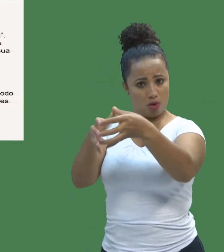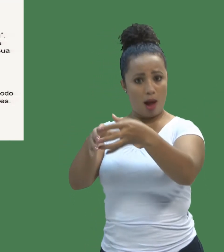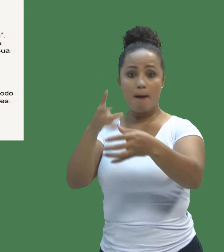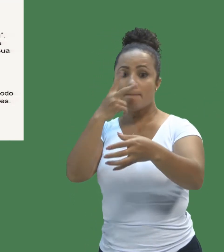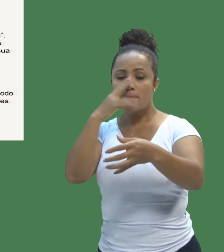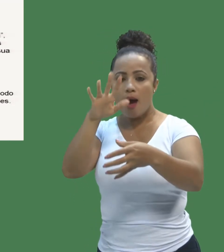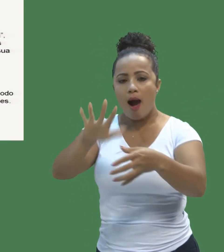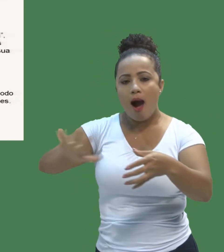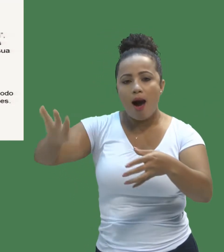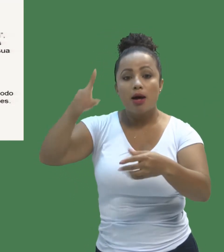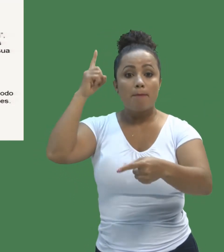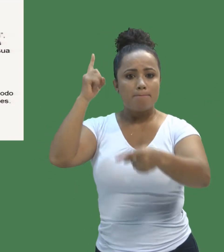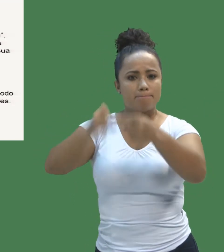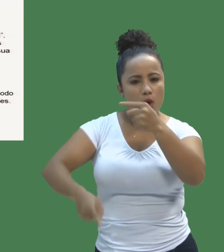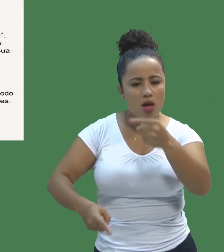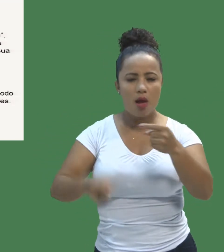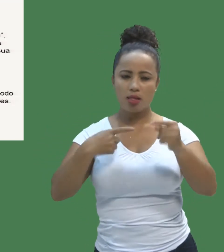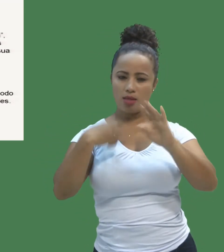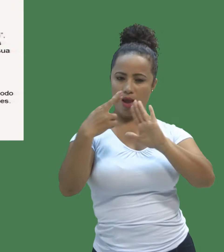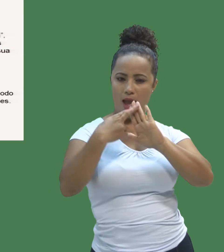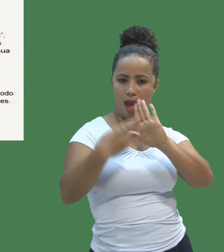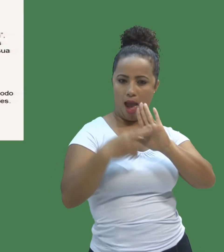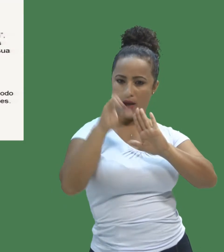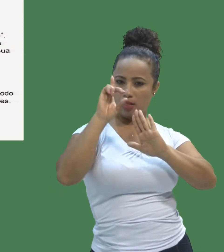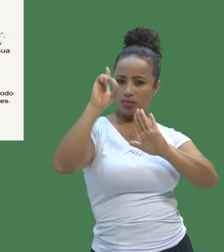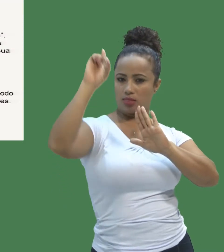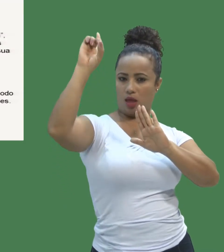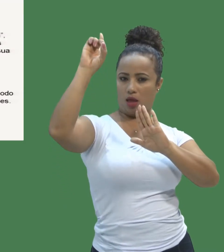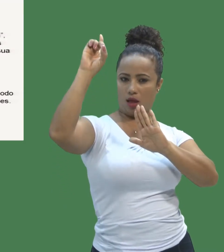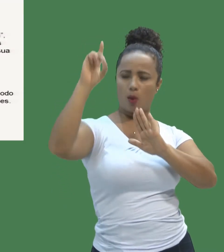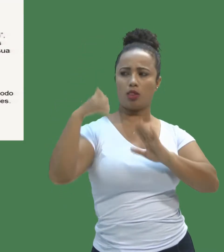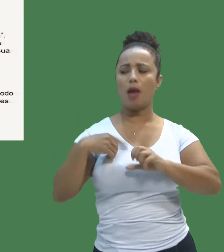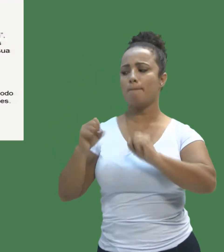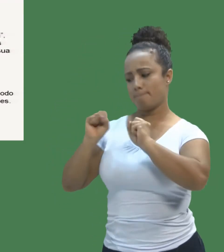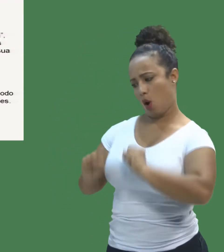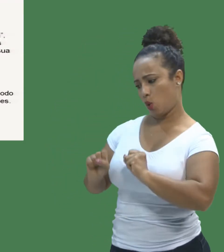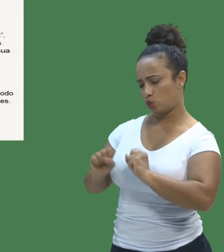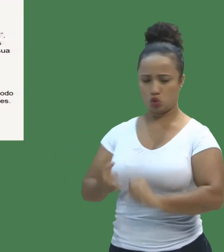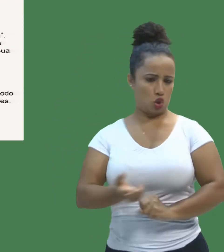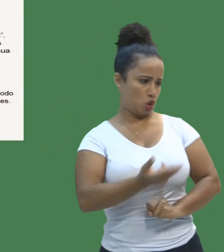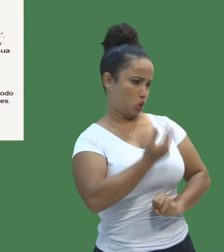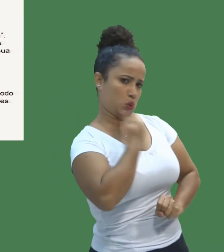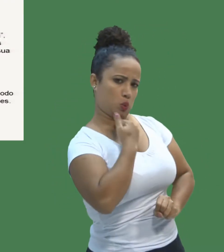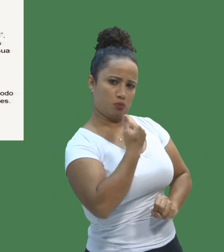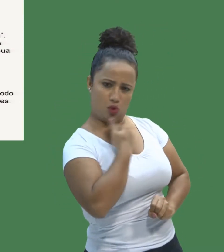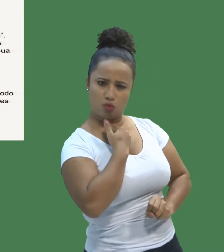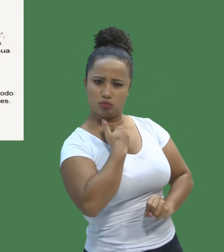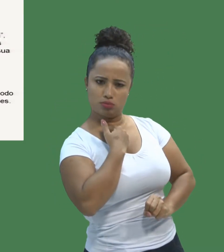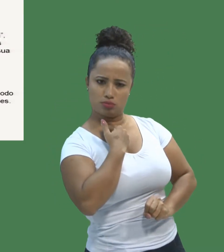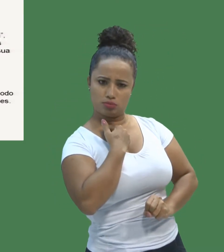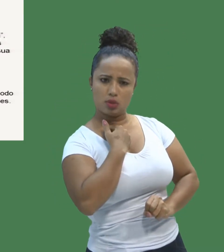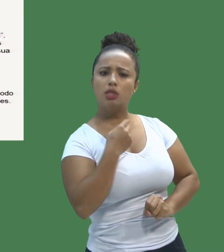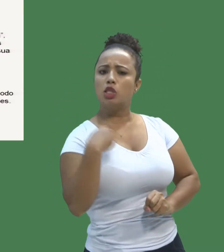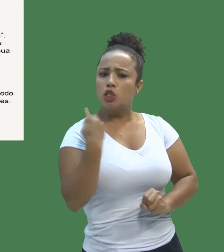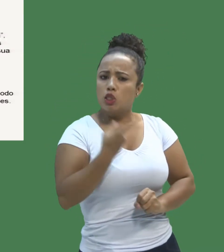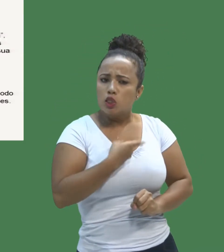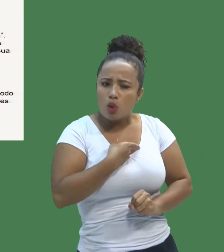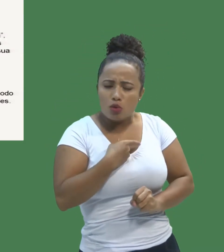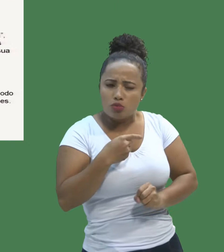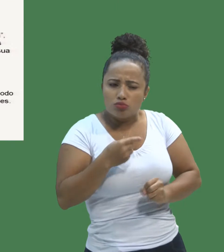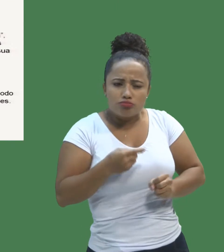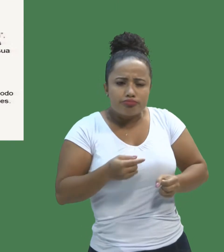zonas proibidas, regras sagradas, os pode e não pode.